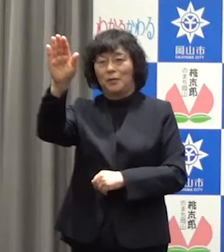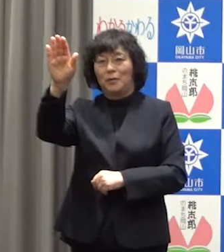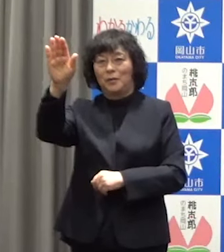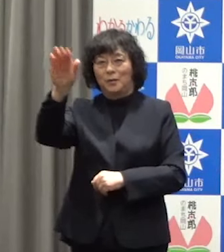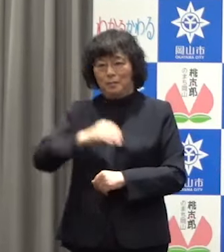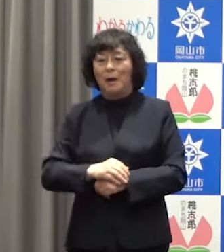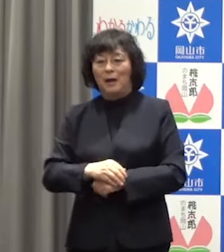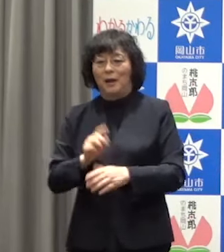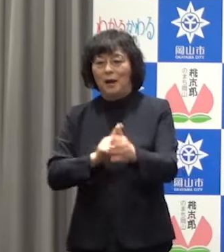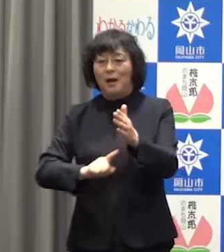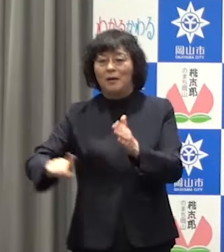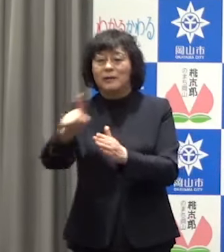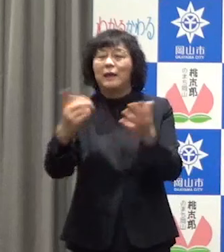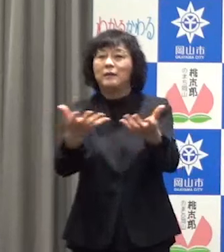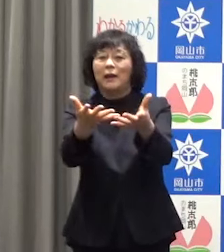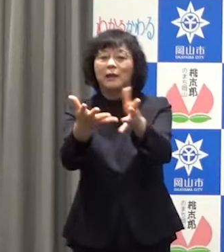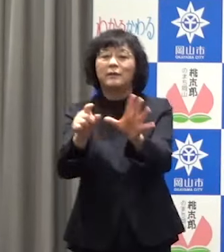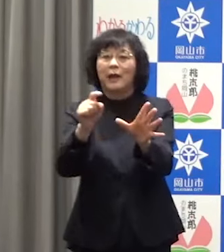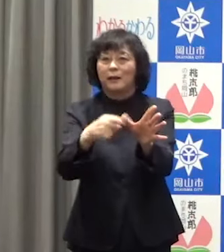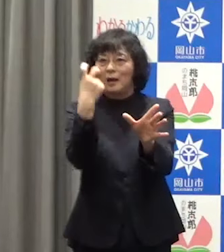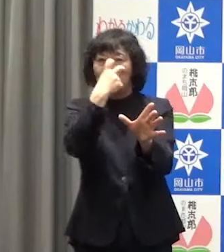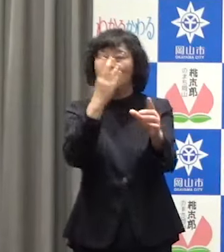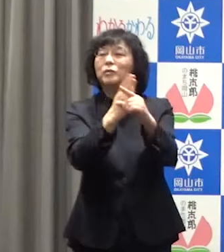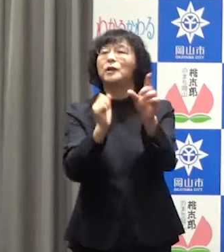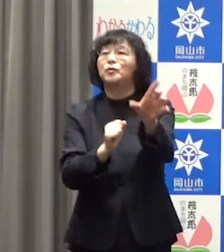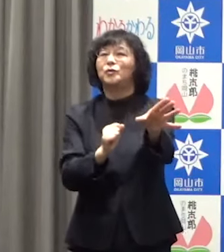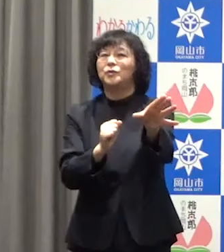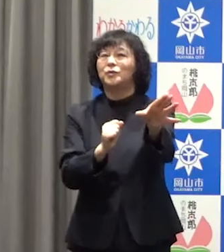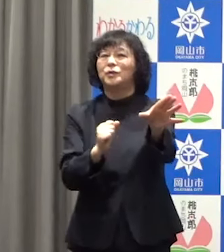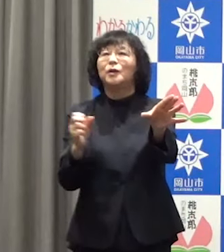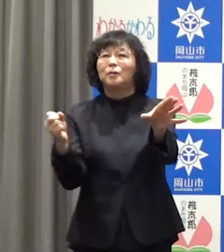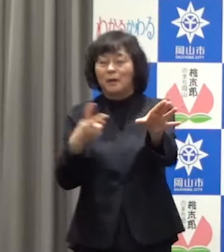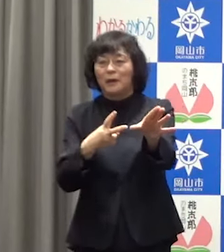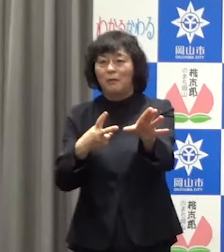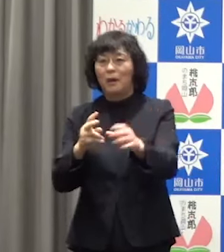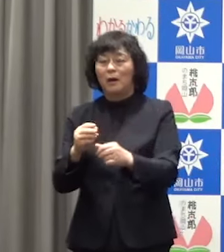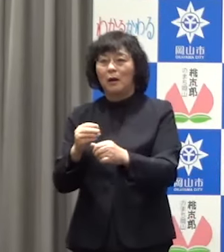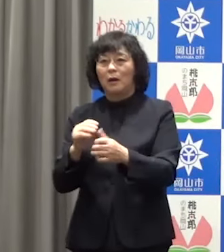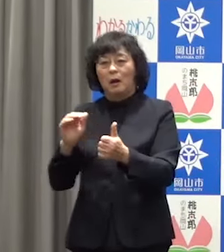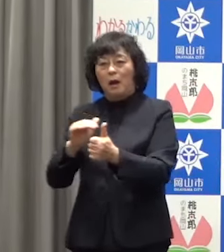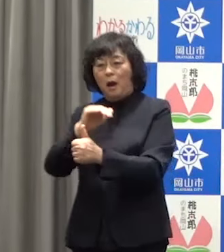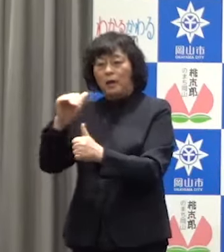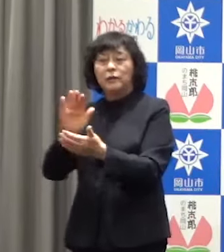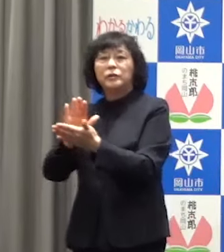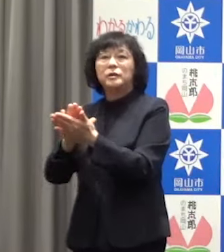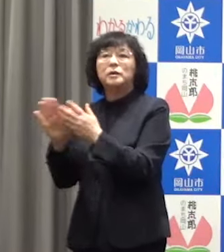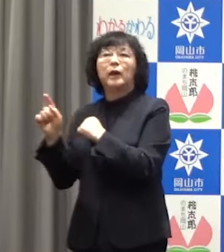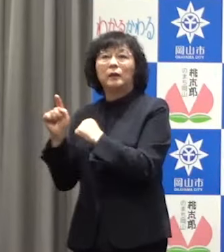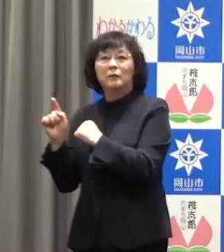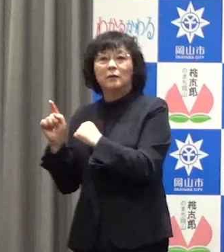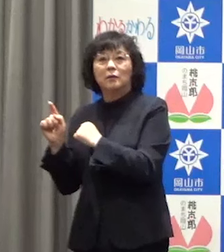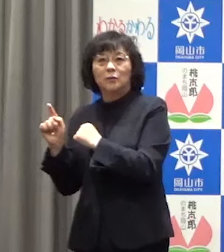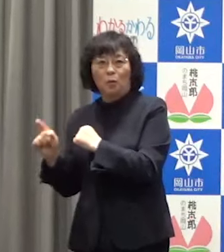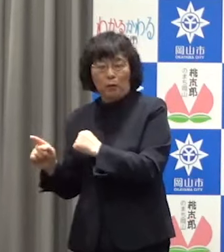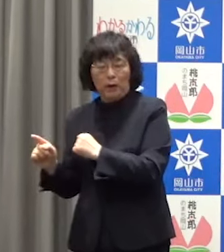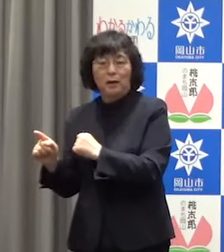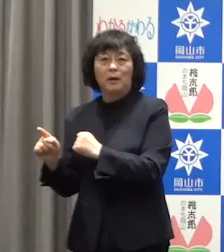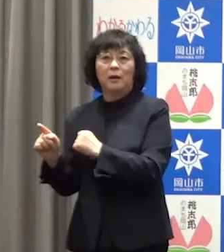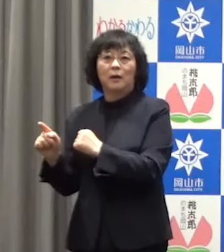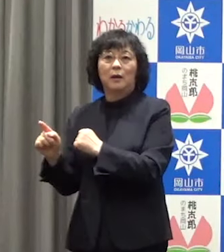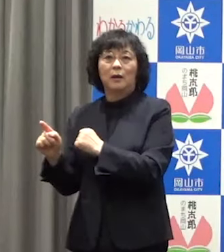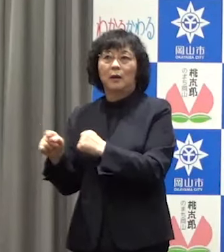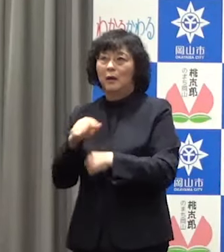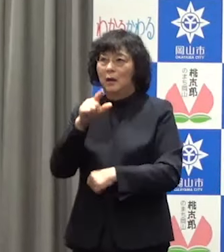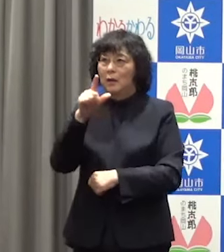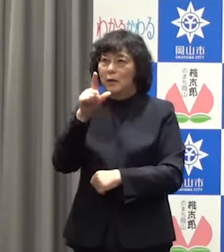先遣隊及び愛知県とか、まあ都市によっても、これは鳥取